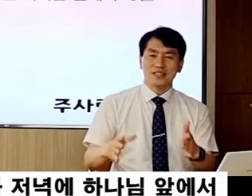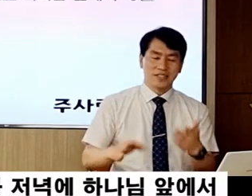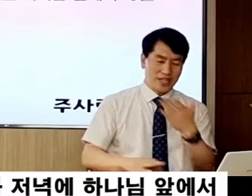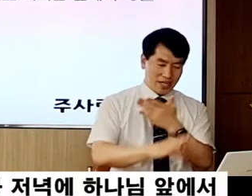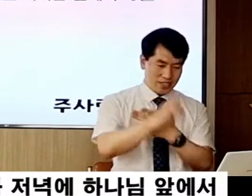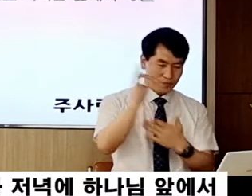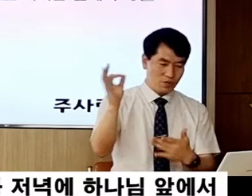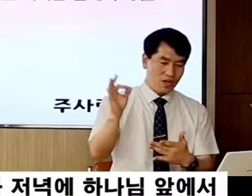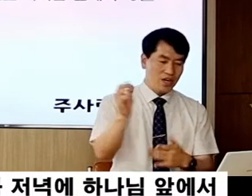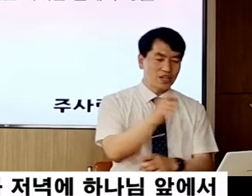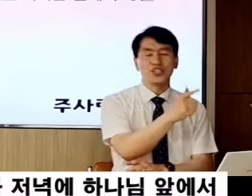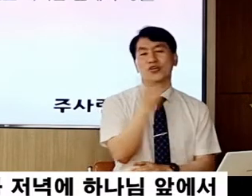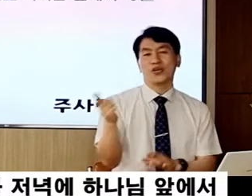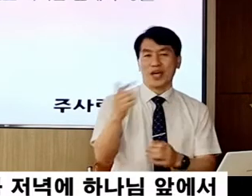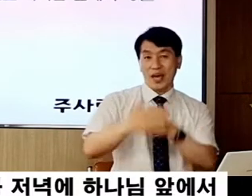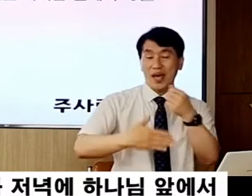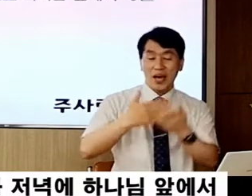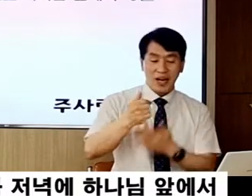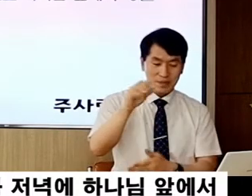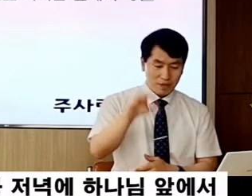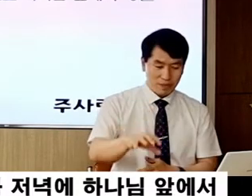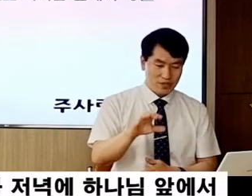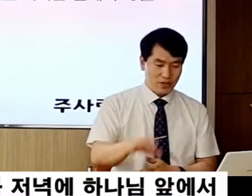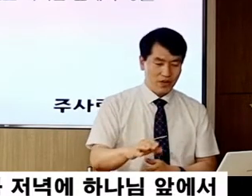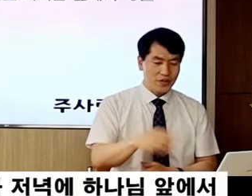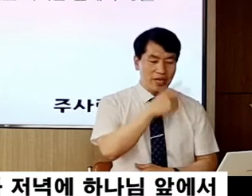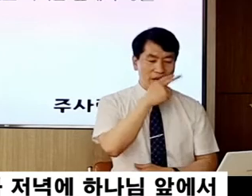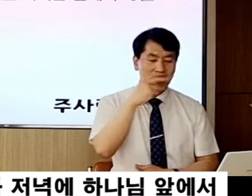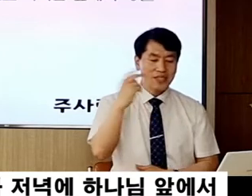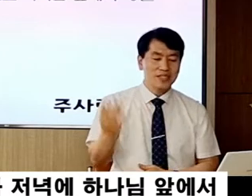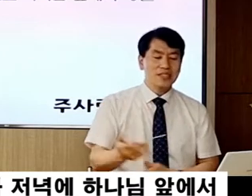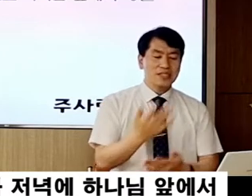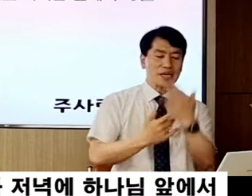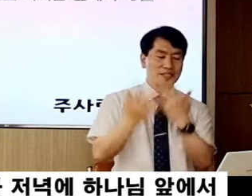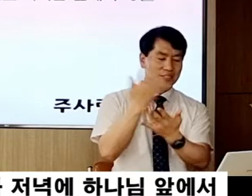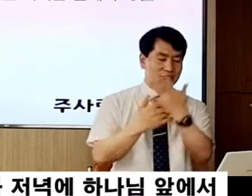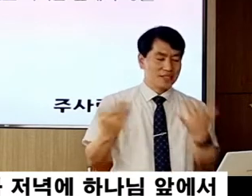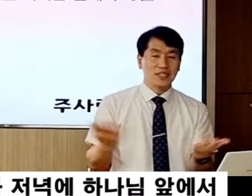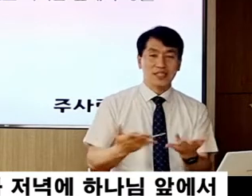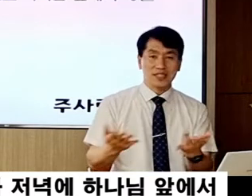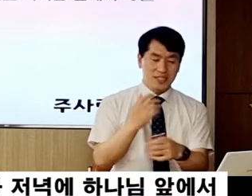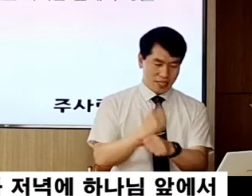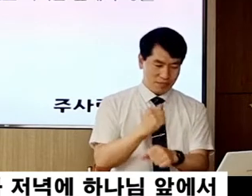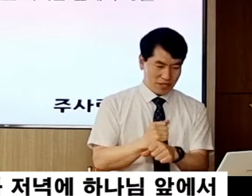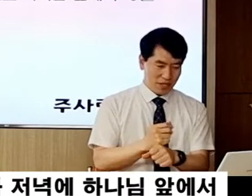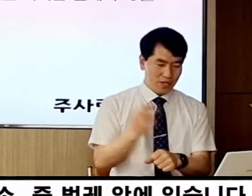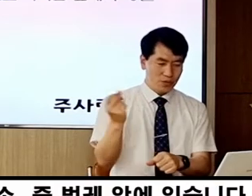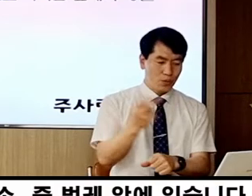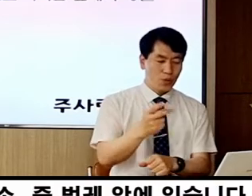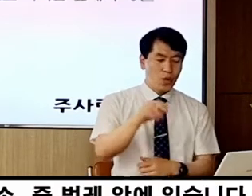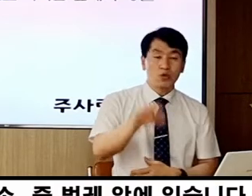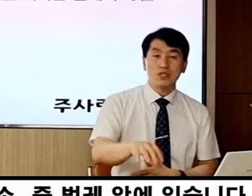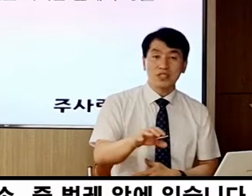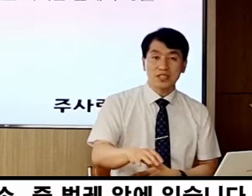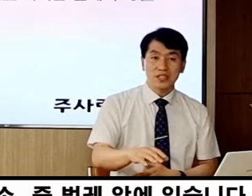분향단은 아침과 저녁에 하나님 앞에서 향을 사르는 일을 합니다. 또 위치는